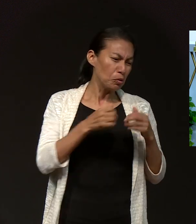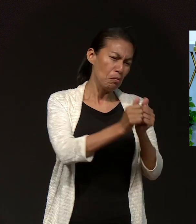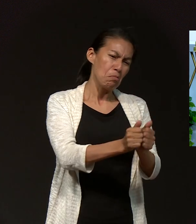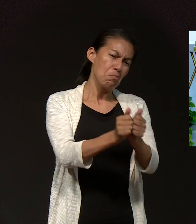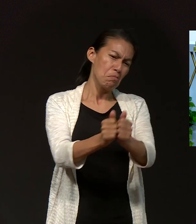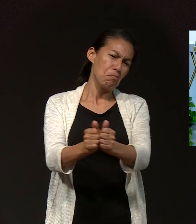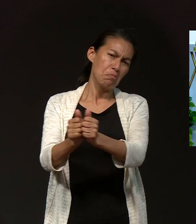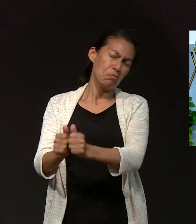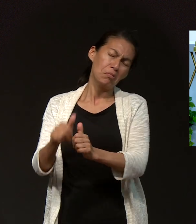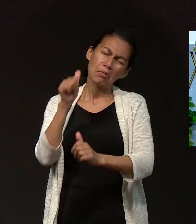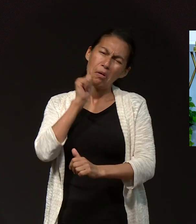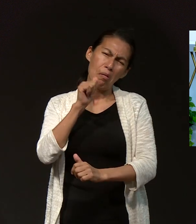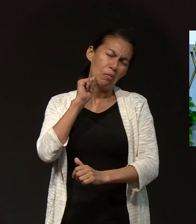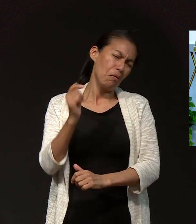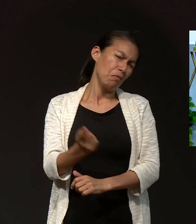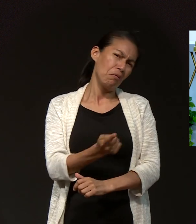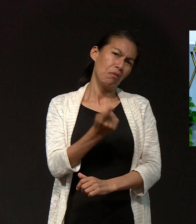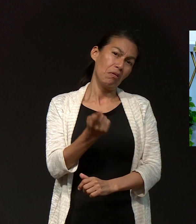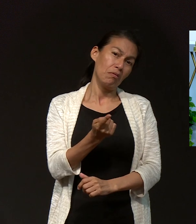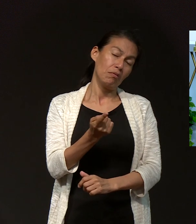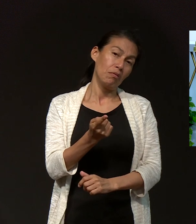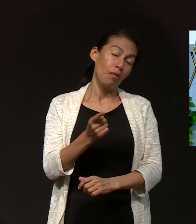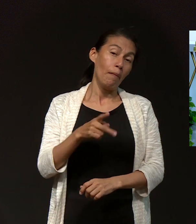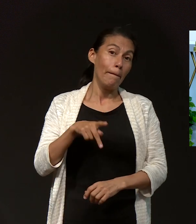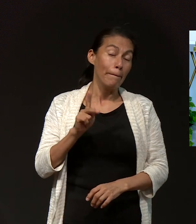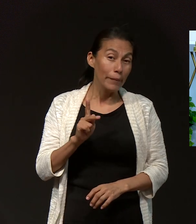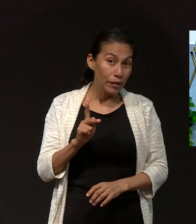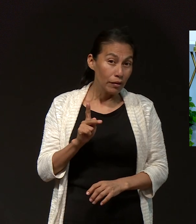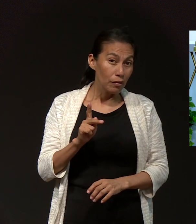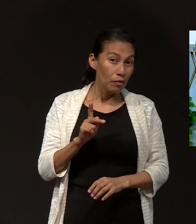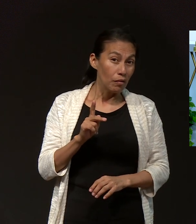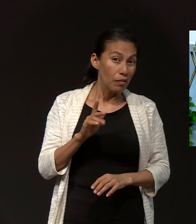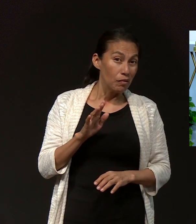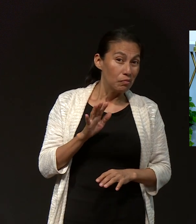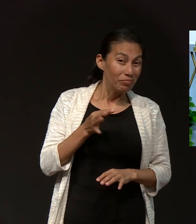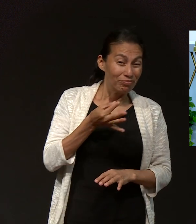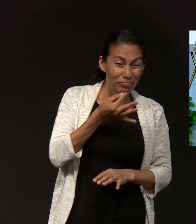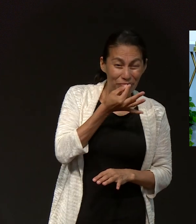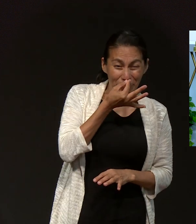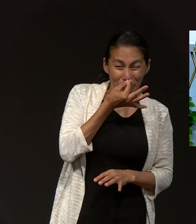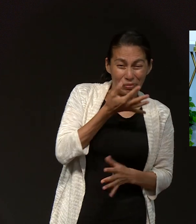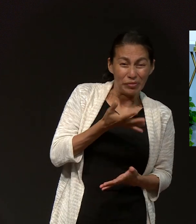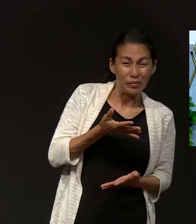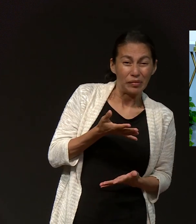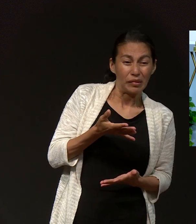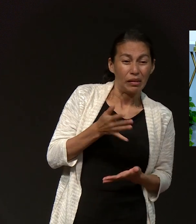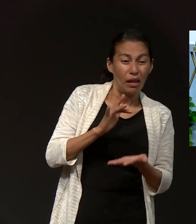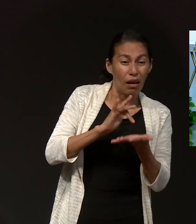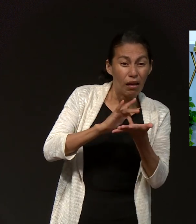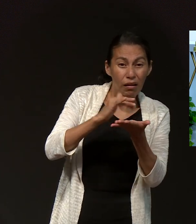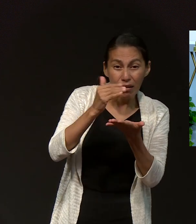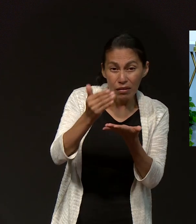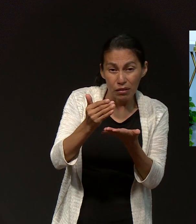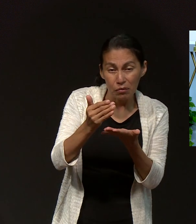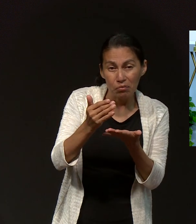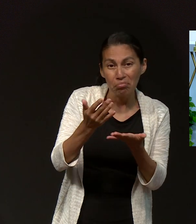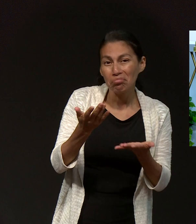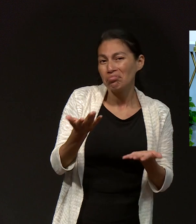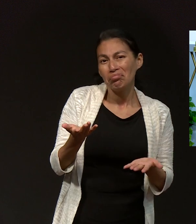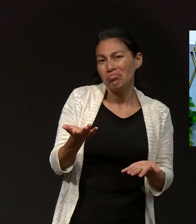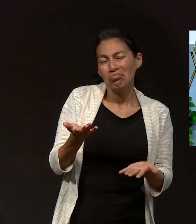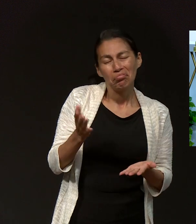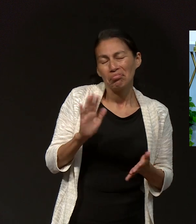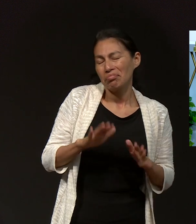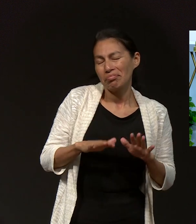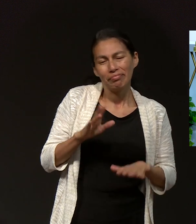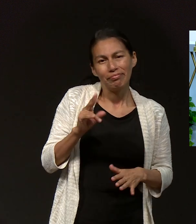estarán allí. Y nunca, o muy pocas veces, nos sentimos agradecidos por